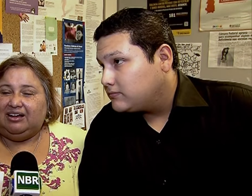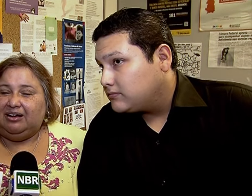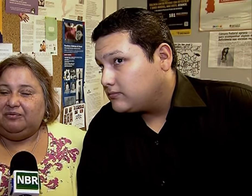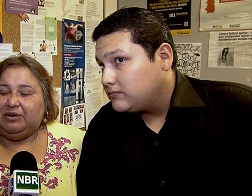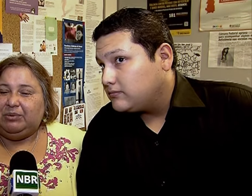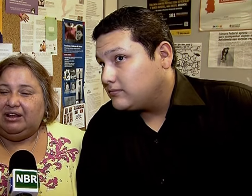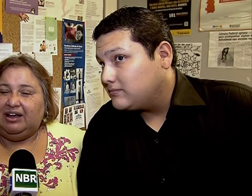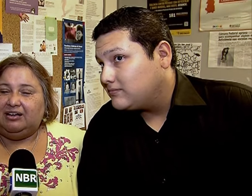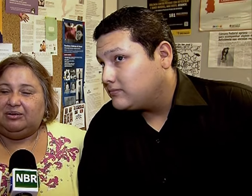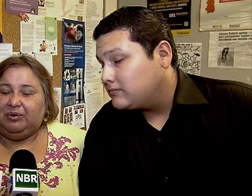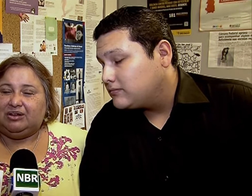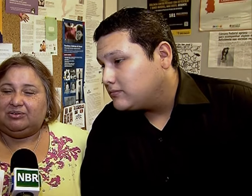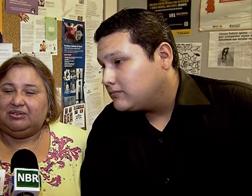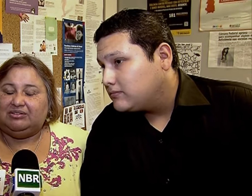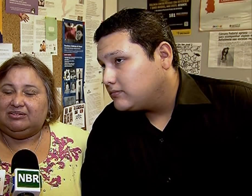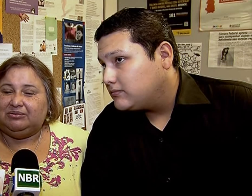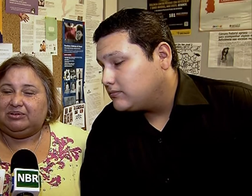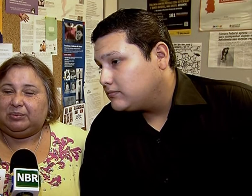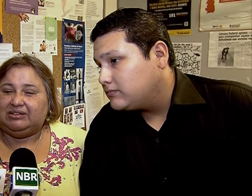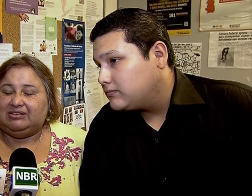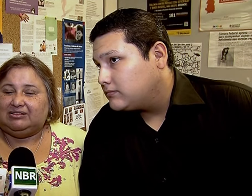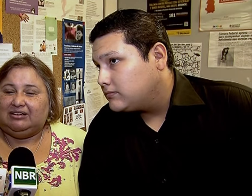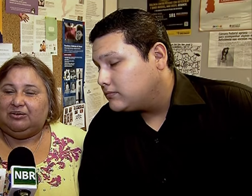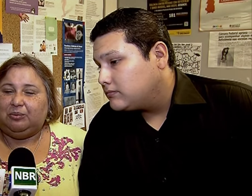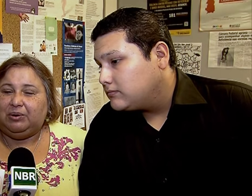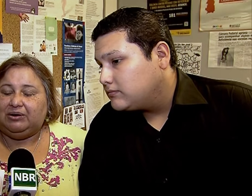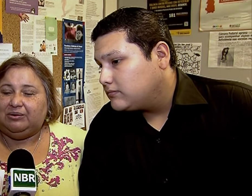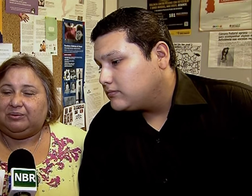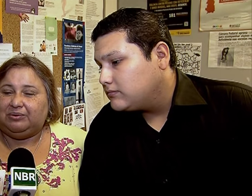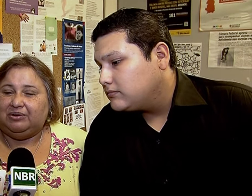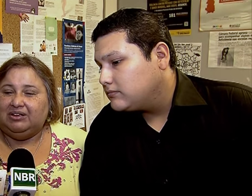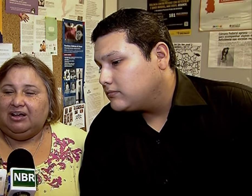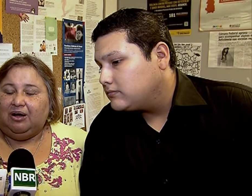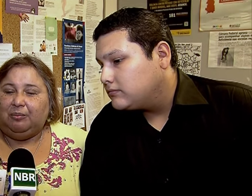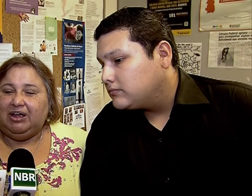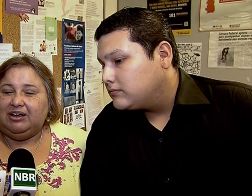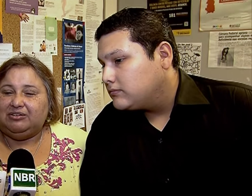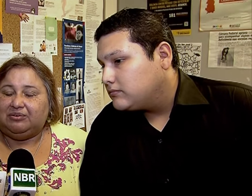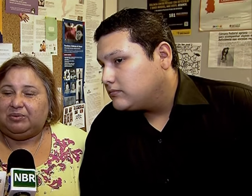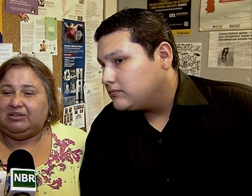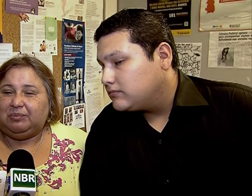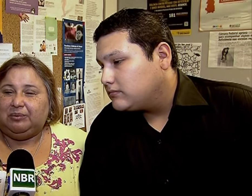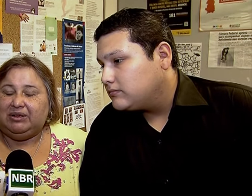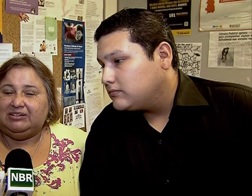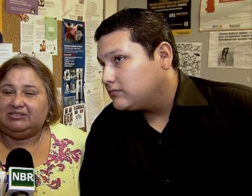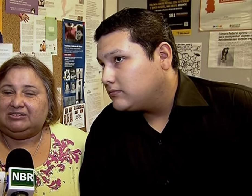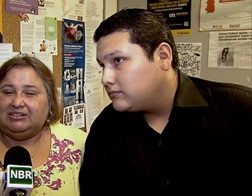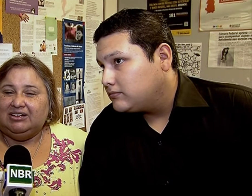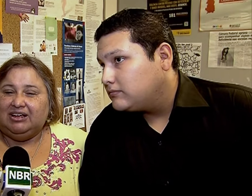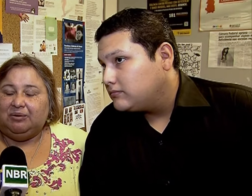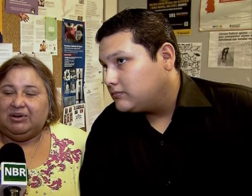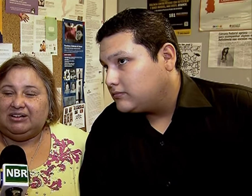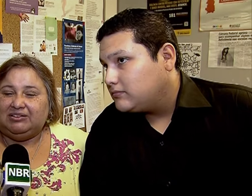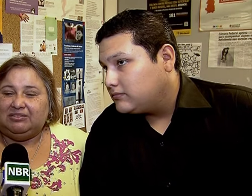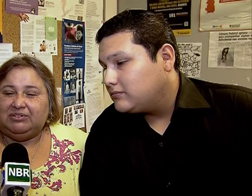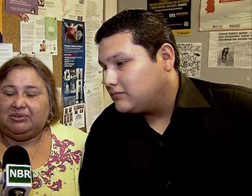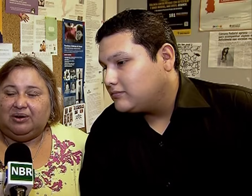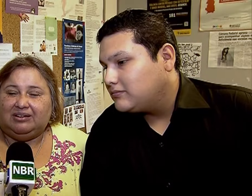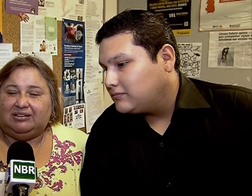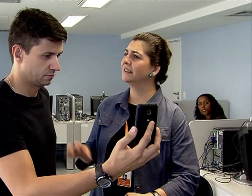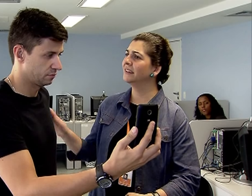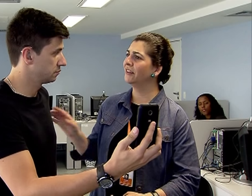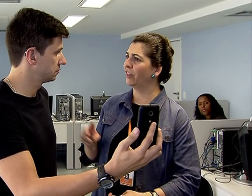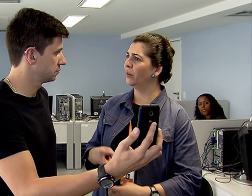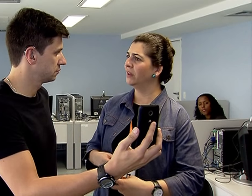um familiar que mora sozinho, que precisa estar indo ao banco, ao médico, principalmente. É uma grande